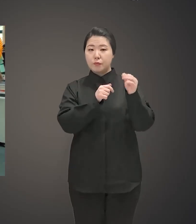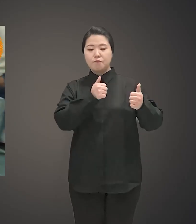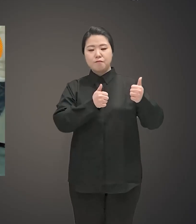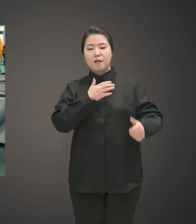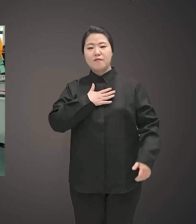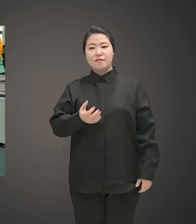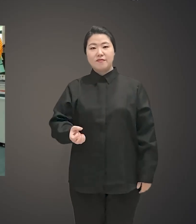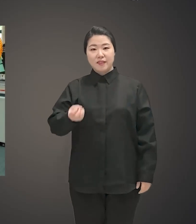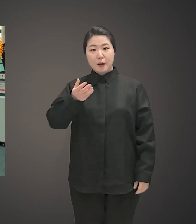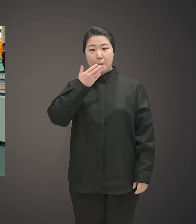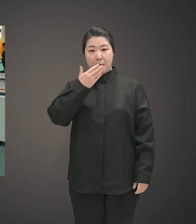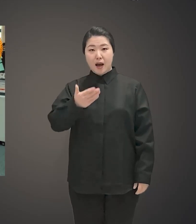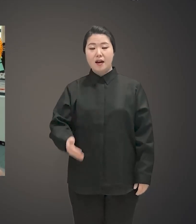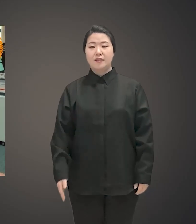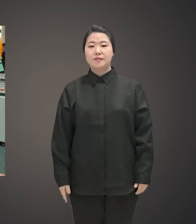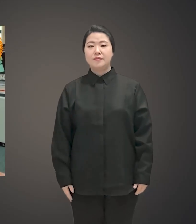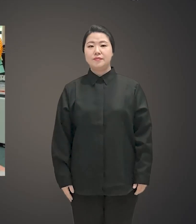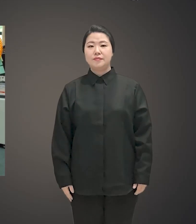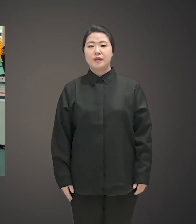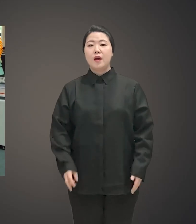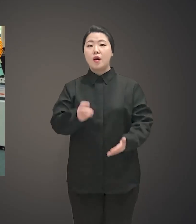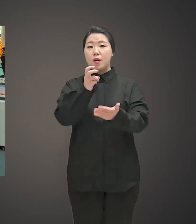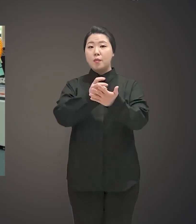돈은 우리가 이길 수 있는 게임입니다.